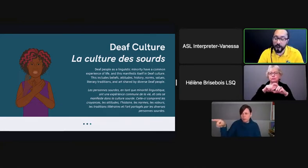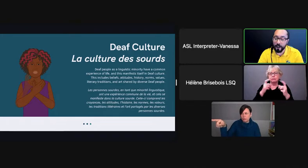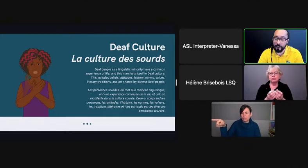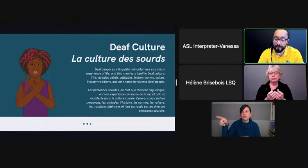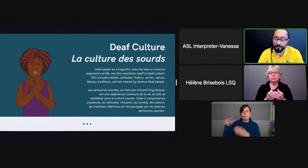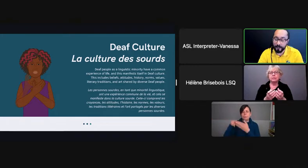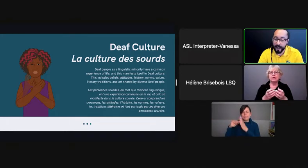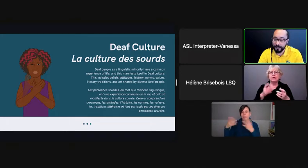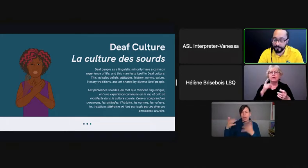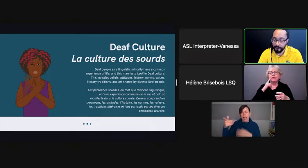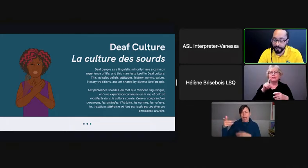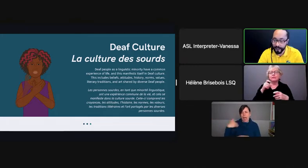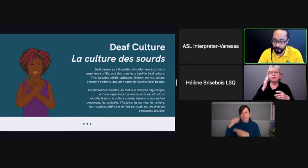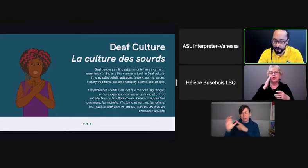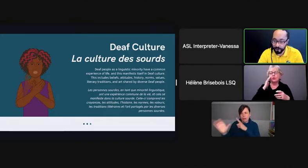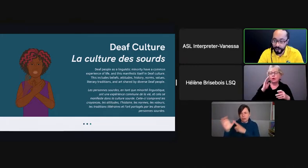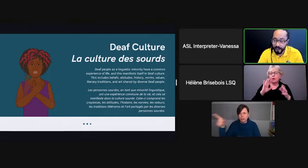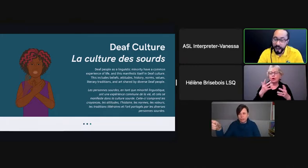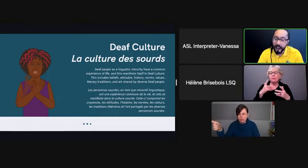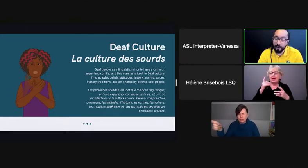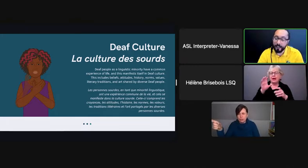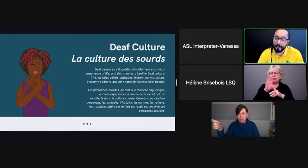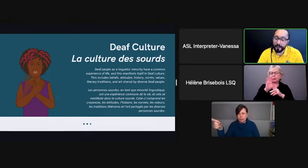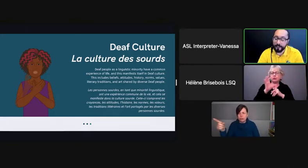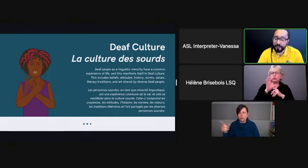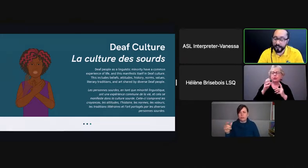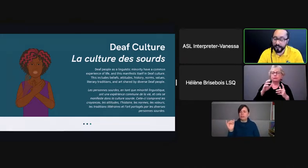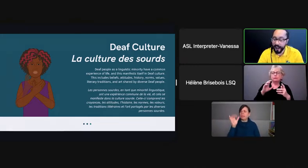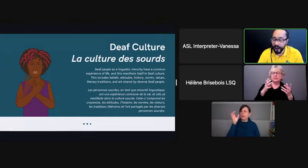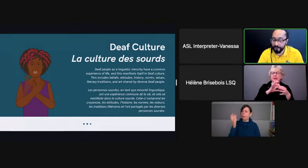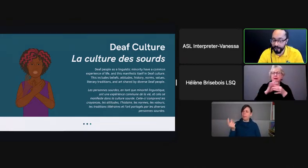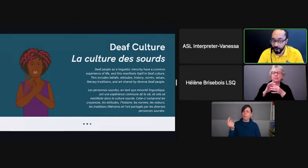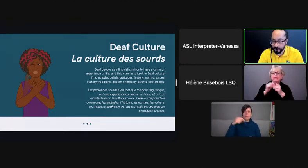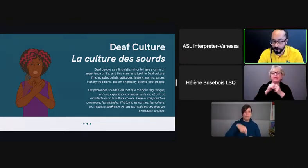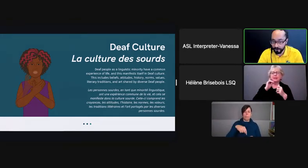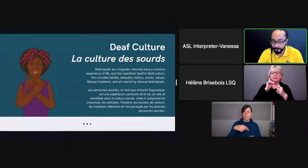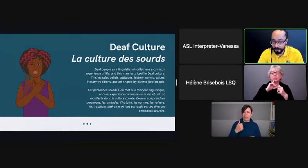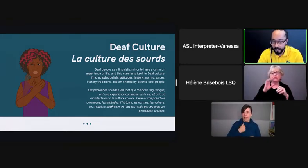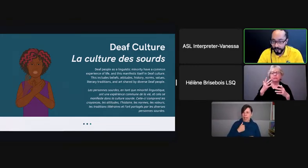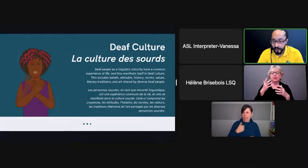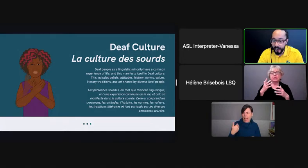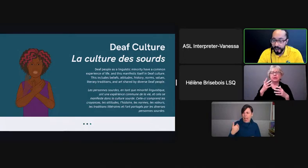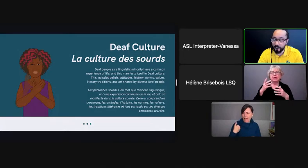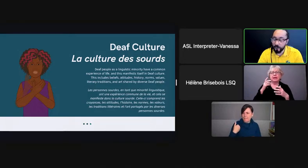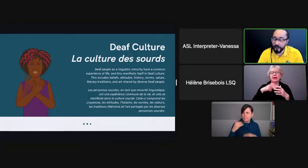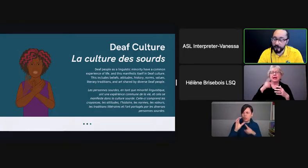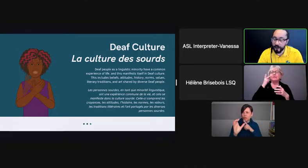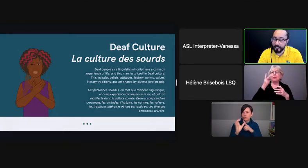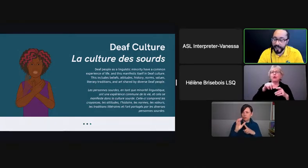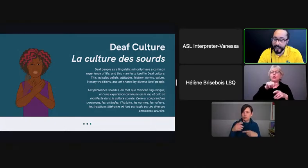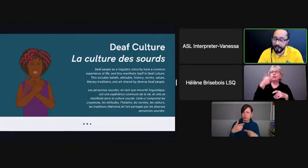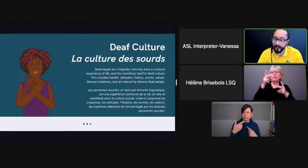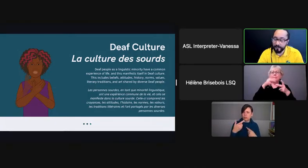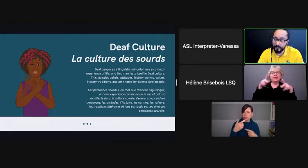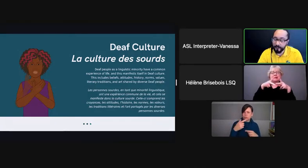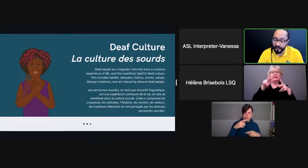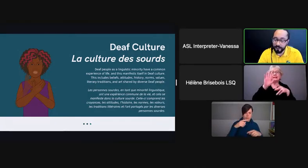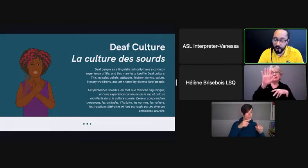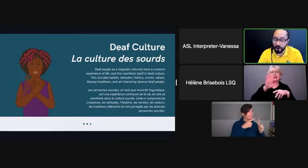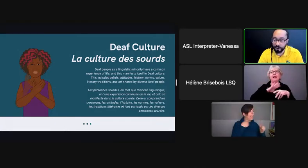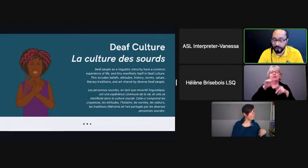demander à savoir comment la culture a rapport avec les personnes sourdes. Quand vous visitez un autre pays, vous voyez qu'ils ont une autre